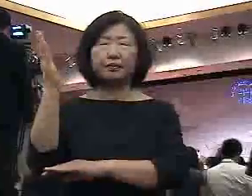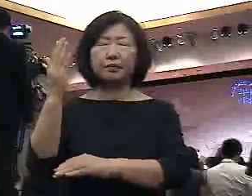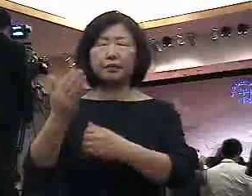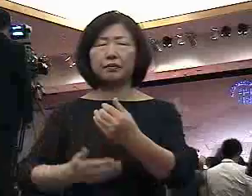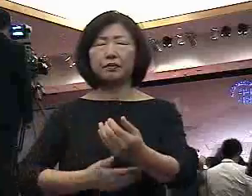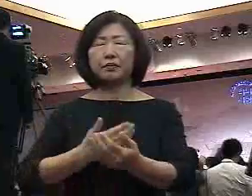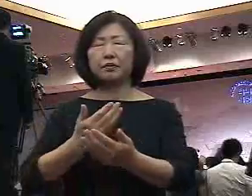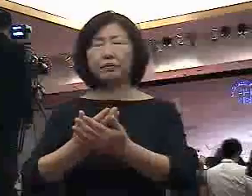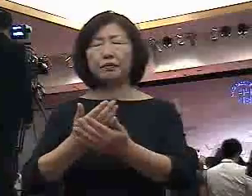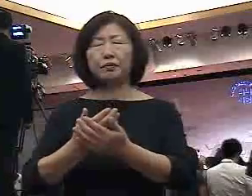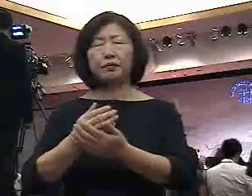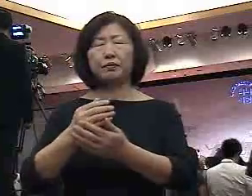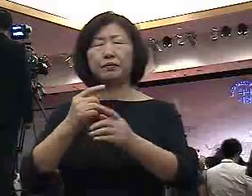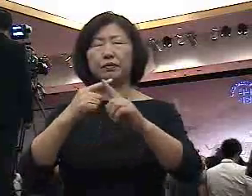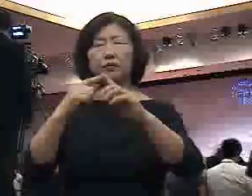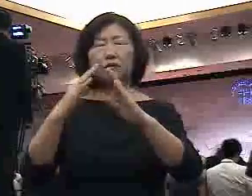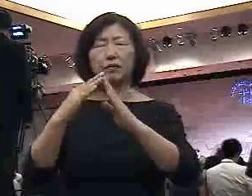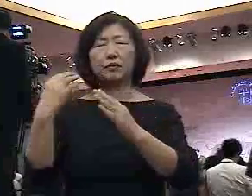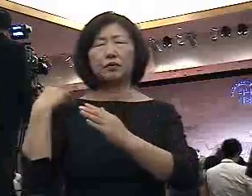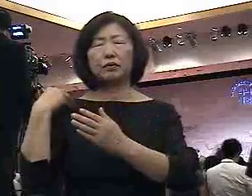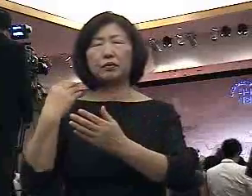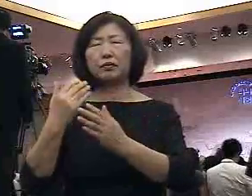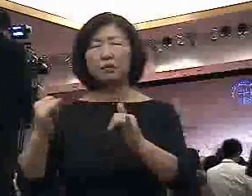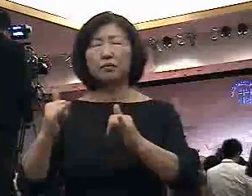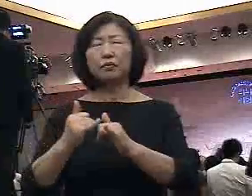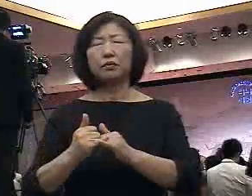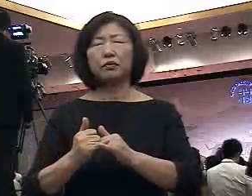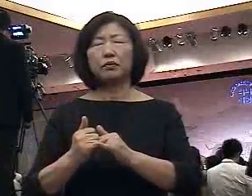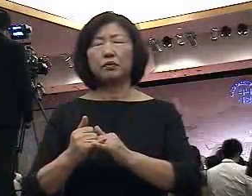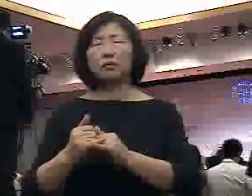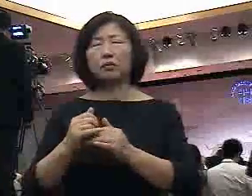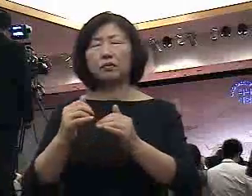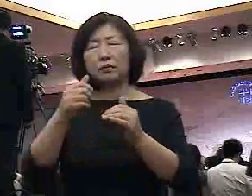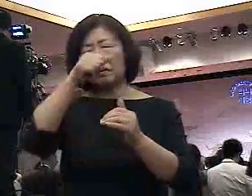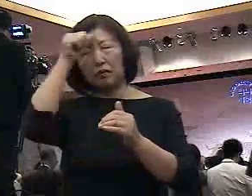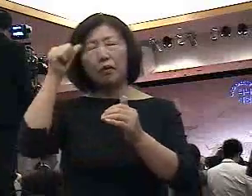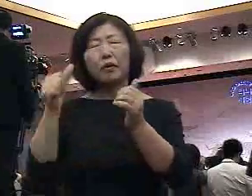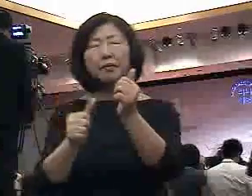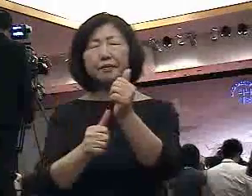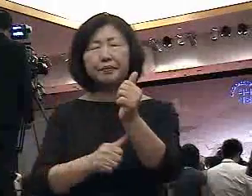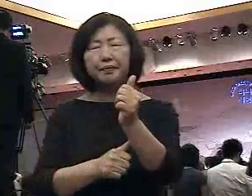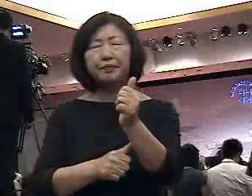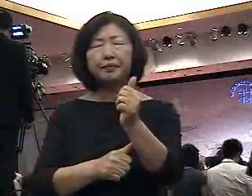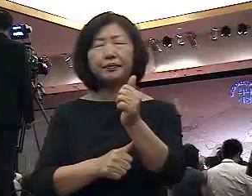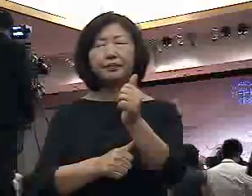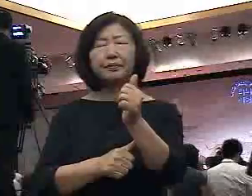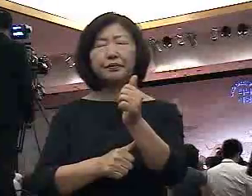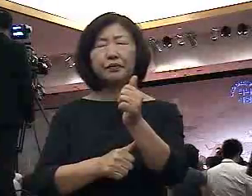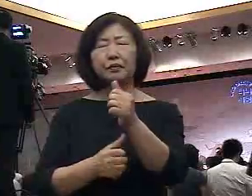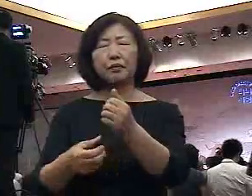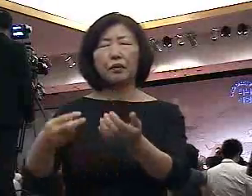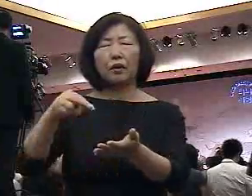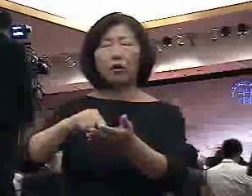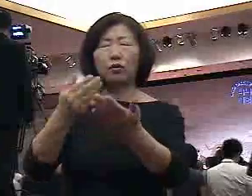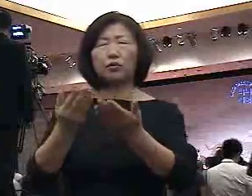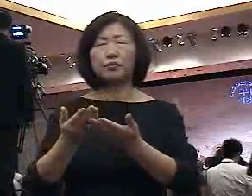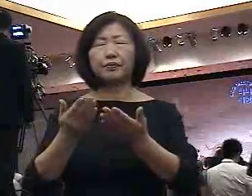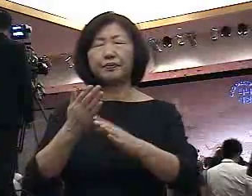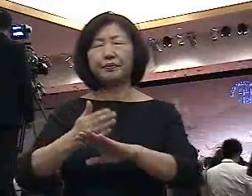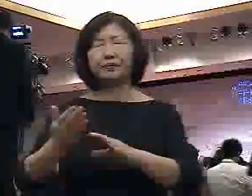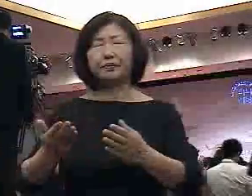하옵소서. 교회 리더십으로 장로님, 부고역자님, 평신도 지도자를 세워주심을 감사를